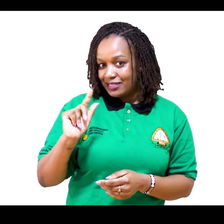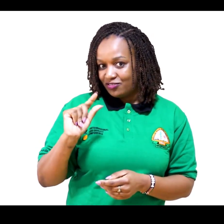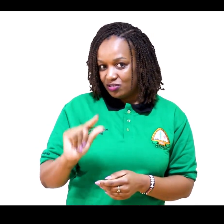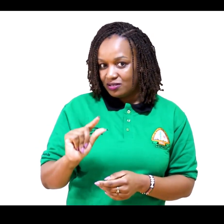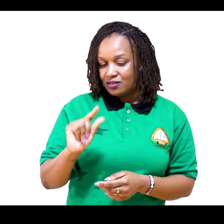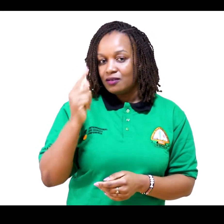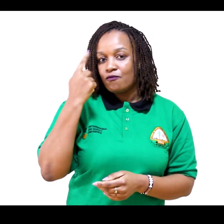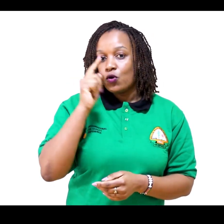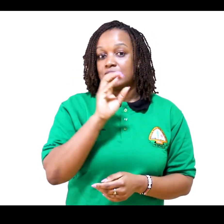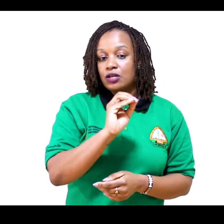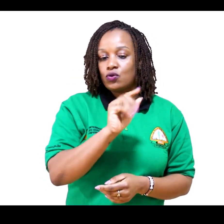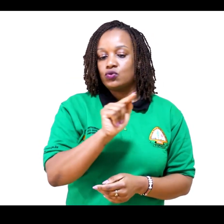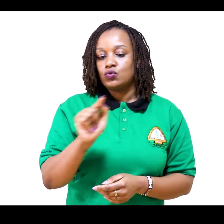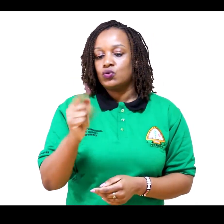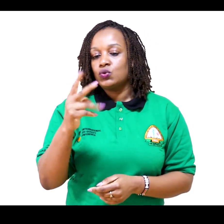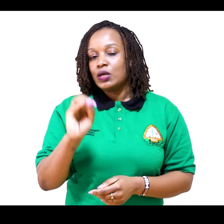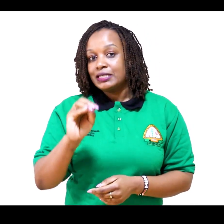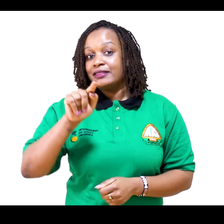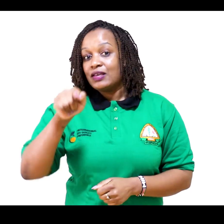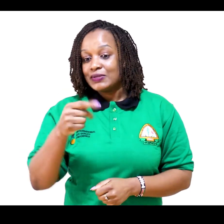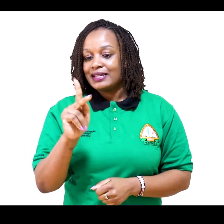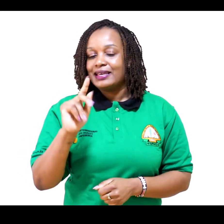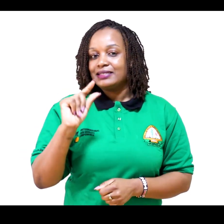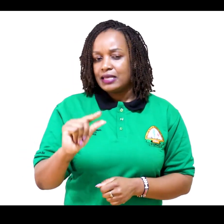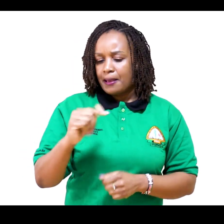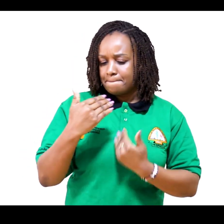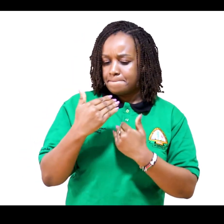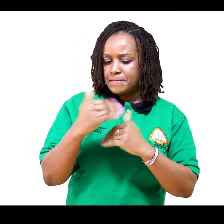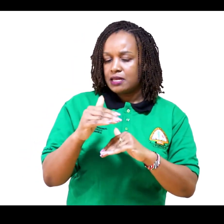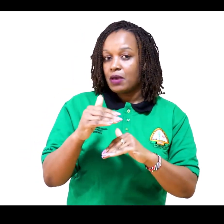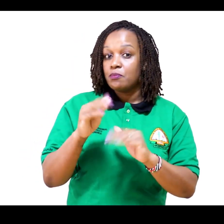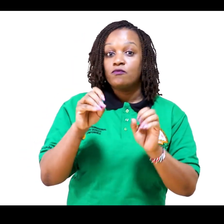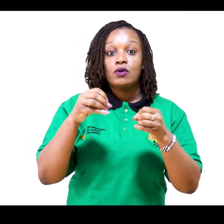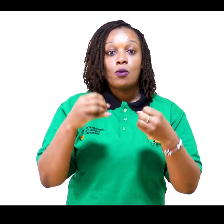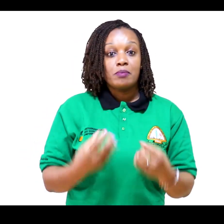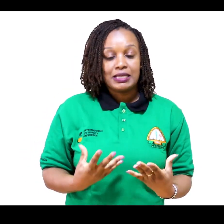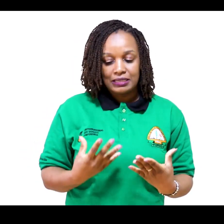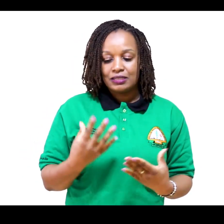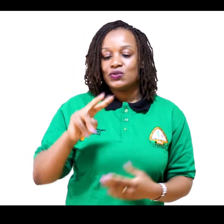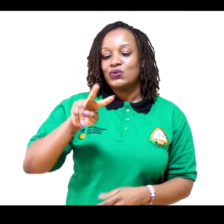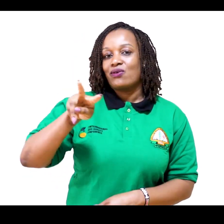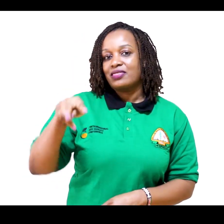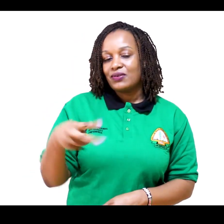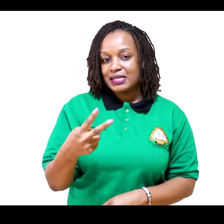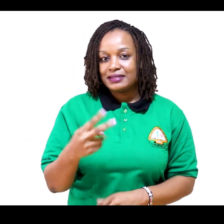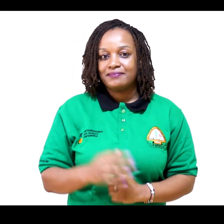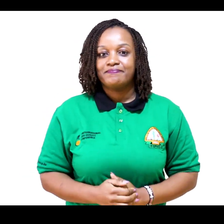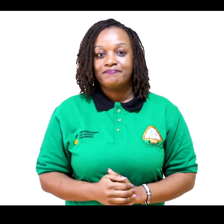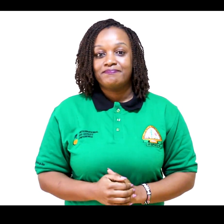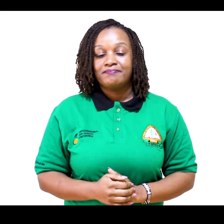cha shilingi 0.5 kwa kilo 0 hadi 20,000 na kima cha chini